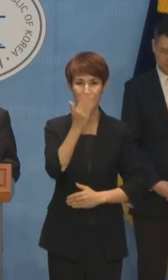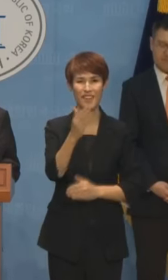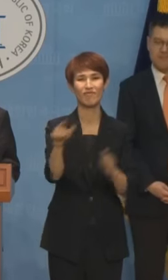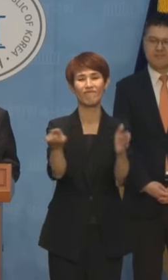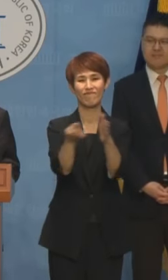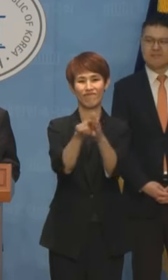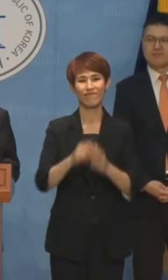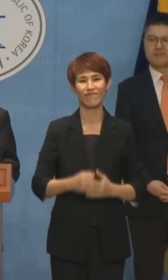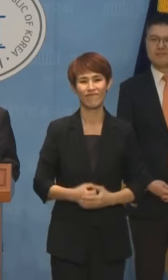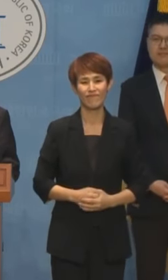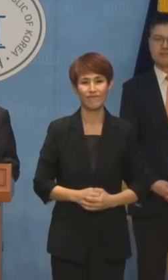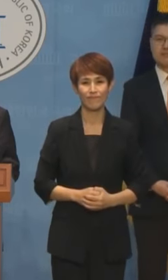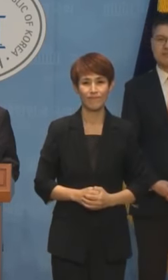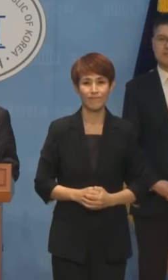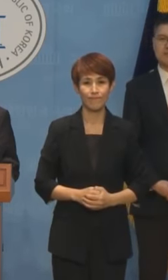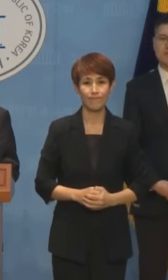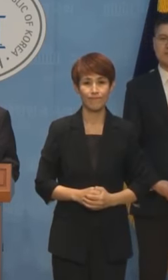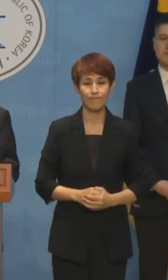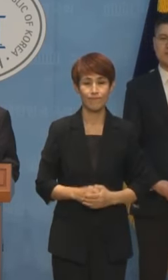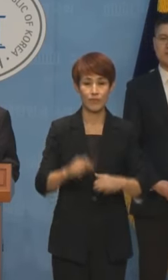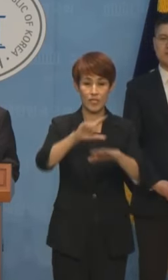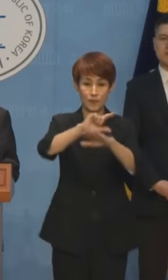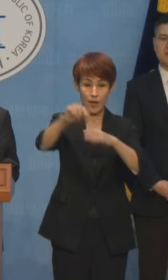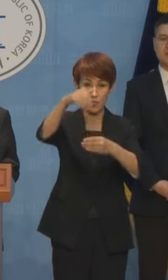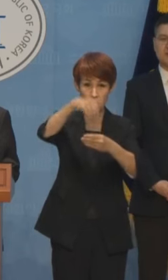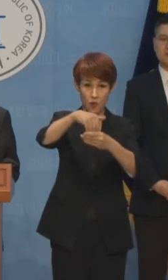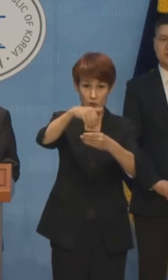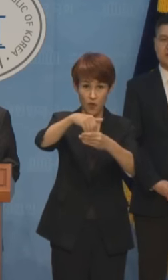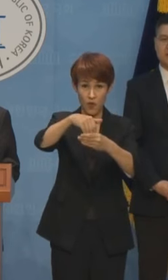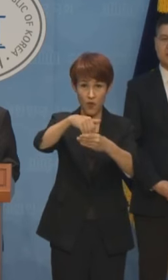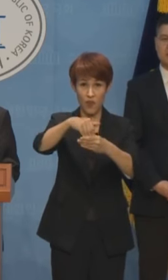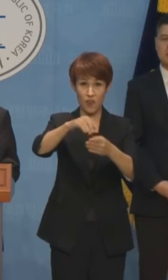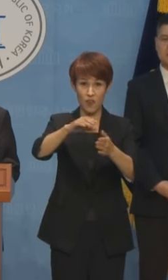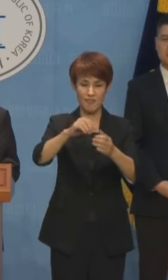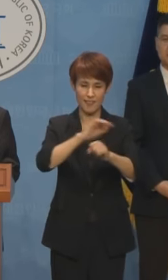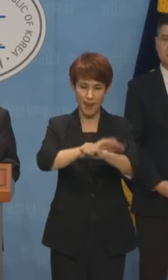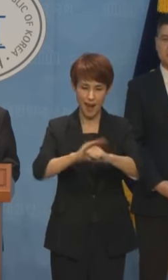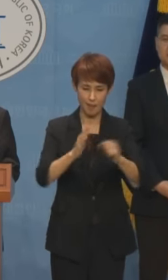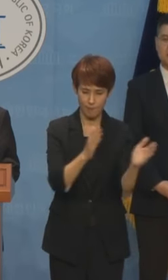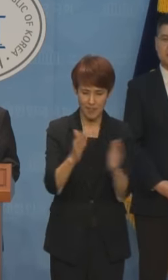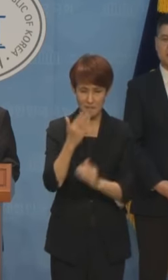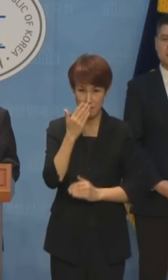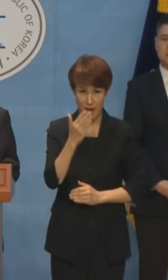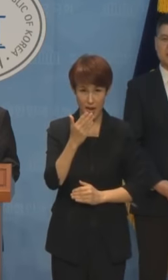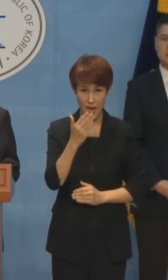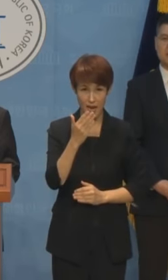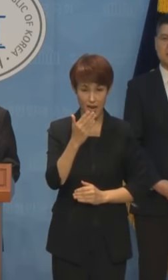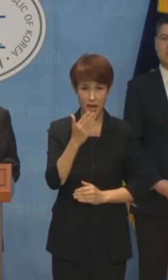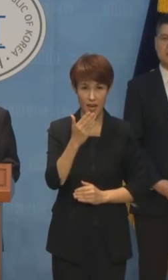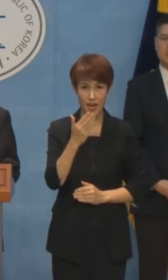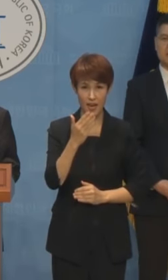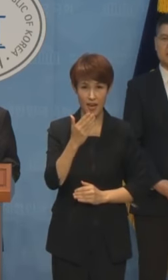믿습니다. 다음 지방선거를 가열차게 준비하는 저로서는